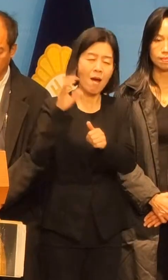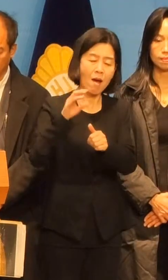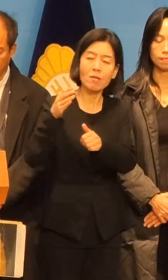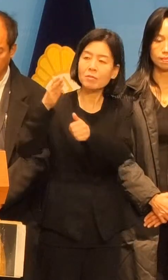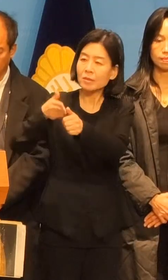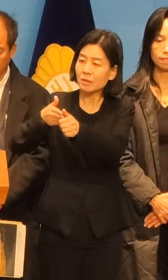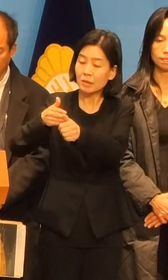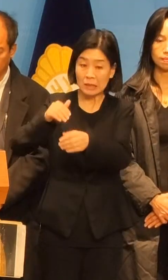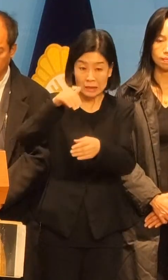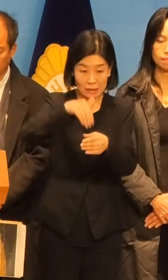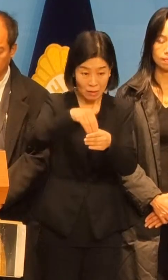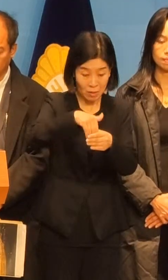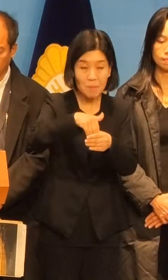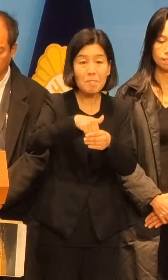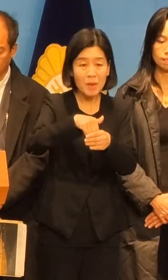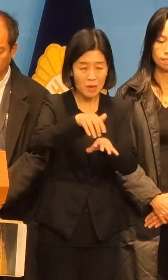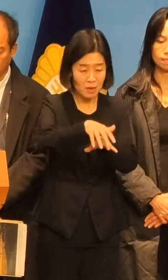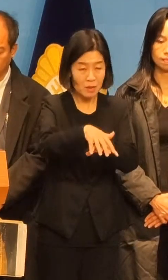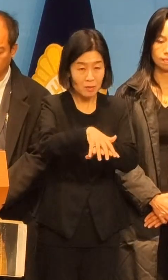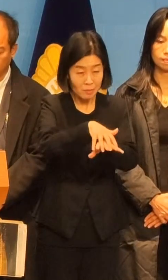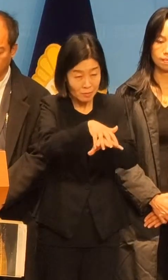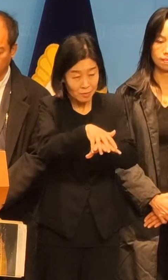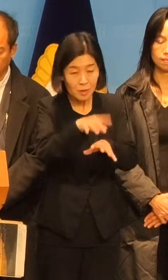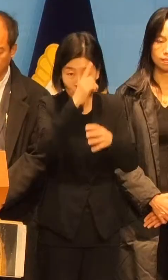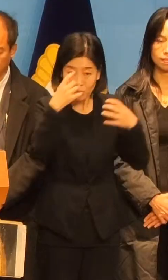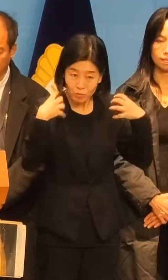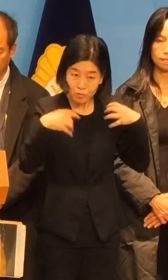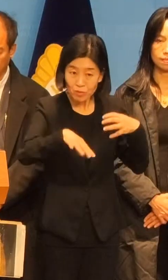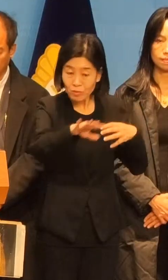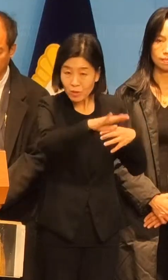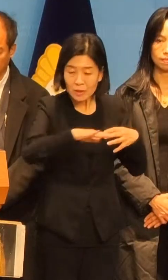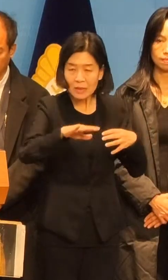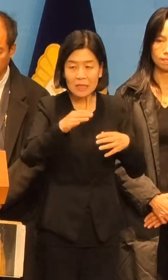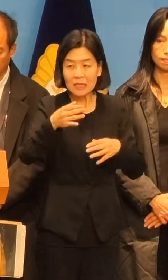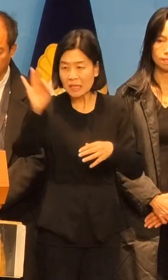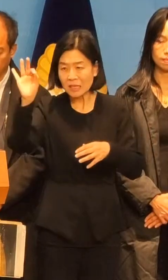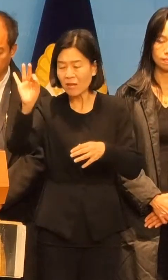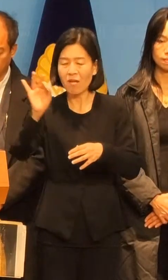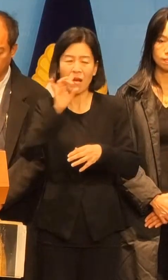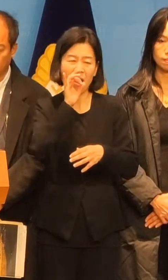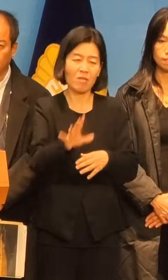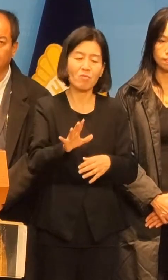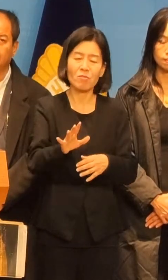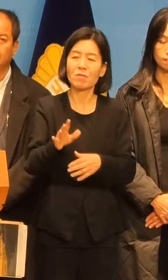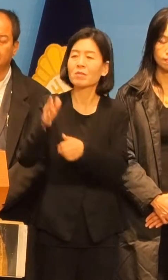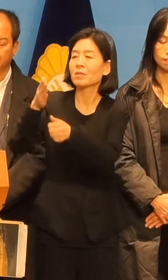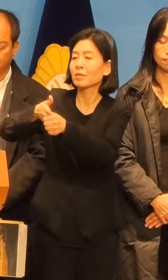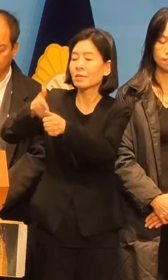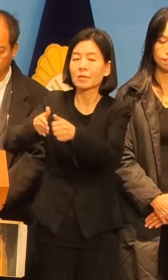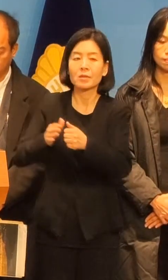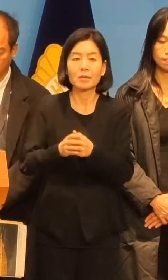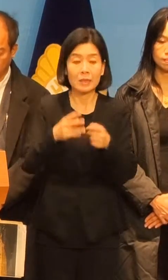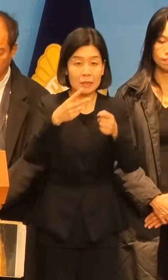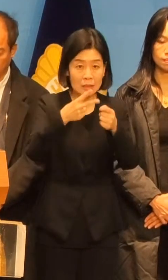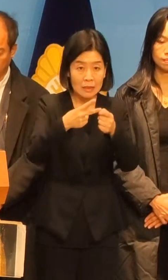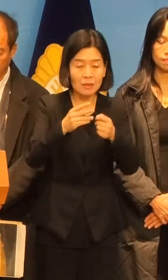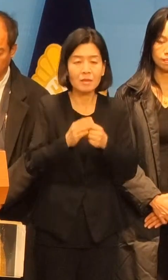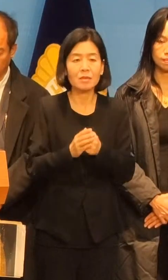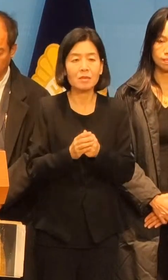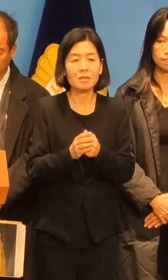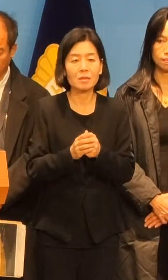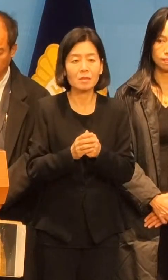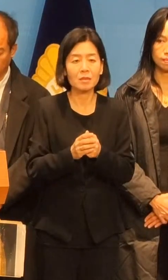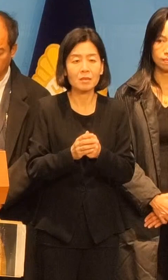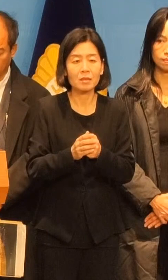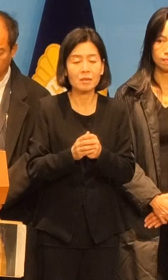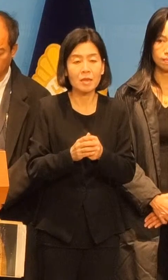통해 구성된 어떠한 정부도 인정받아서는 안 된다고 요청합니다. 2. 신뢰할 수 있는